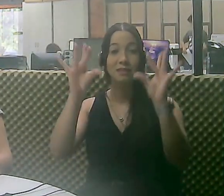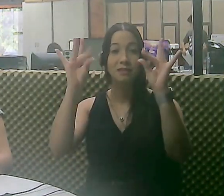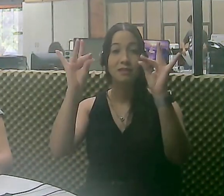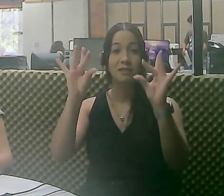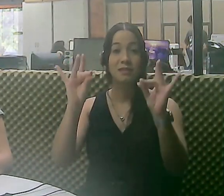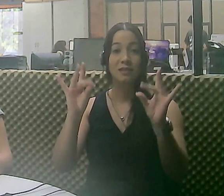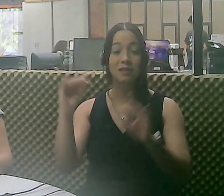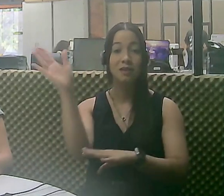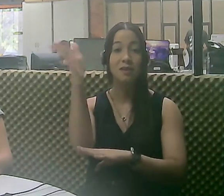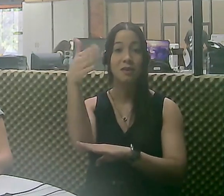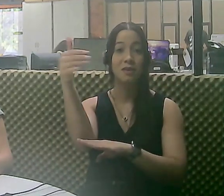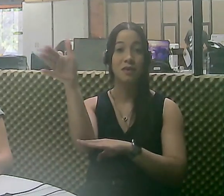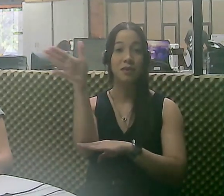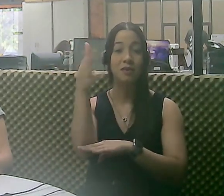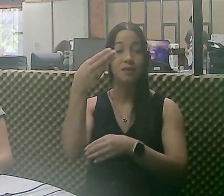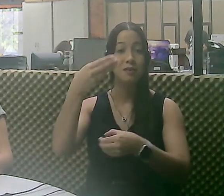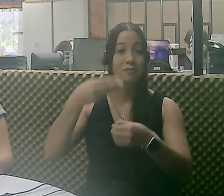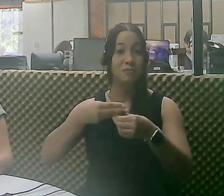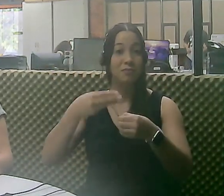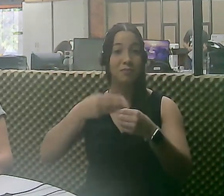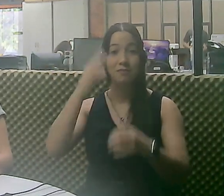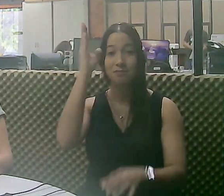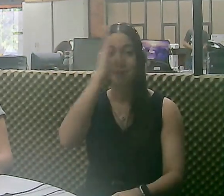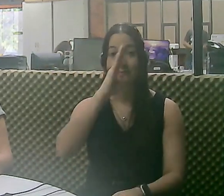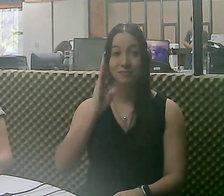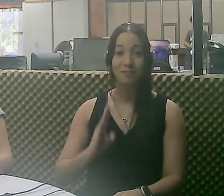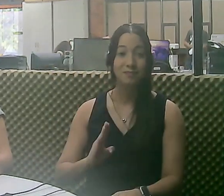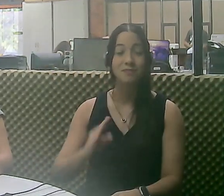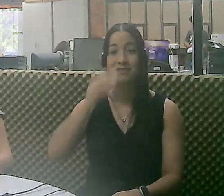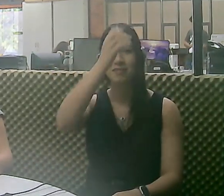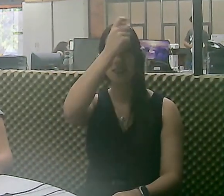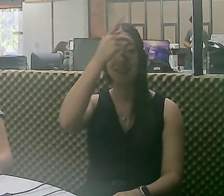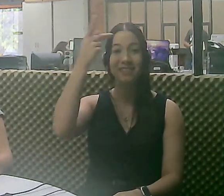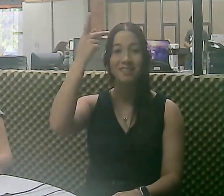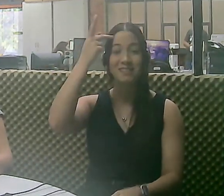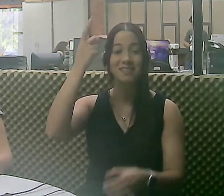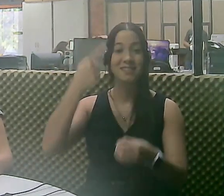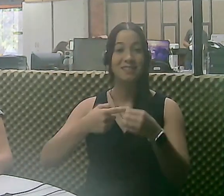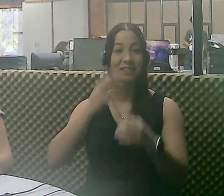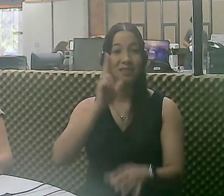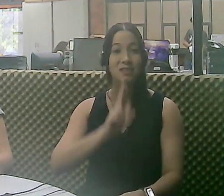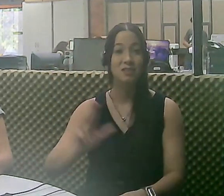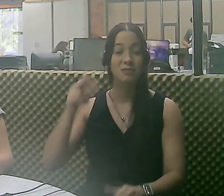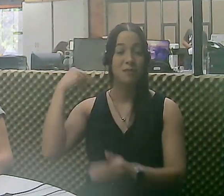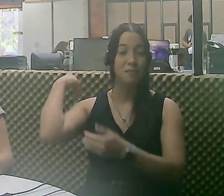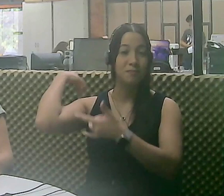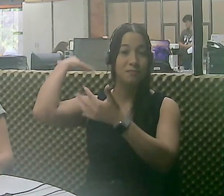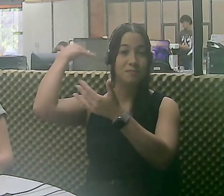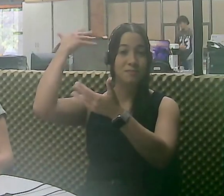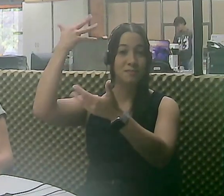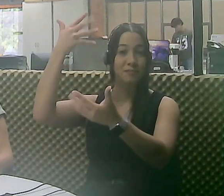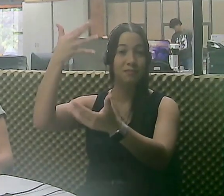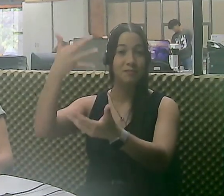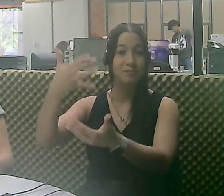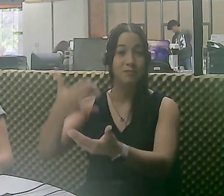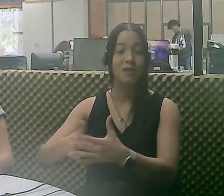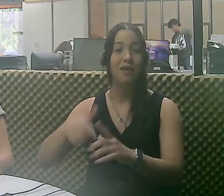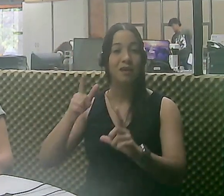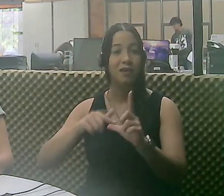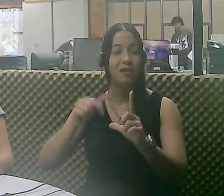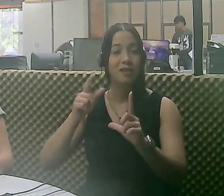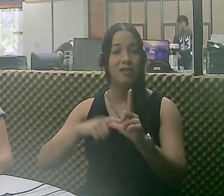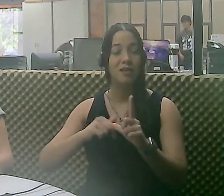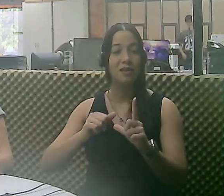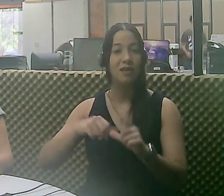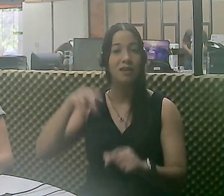das bandeiras do município e do Brasil, a galeria de prefeitos da cidade em ordem cronológica, a letra e composição